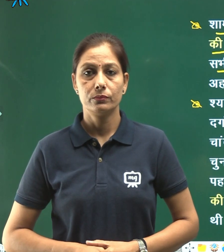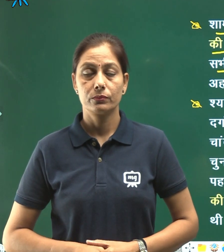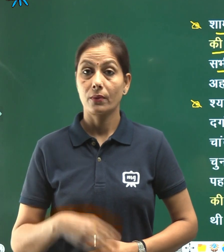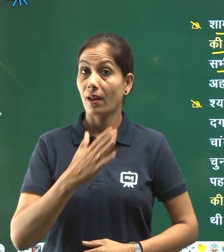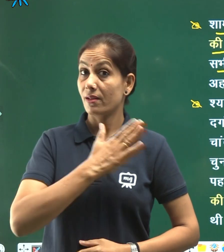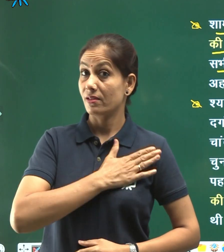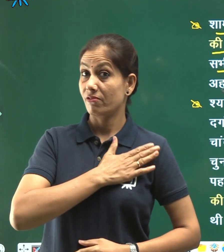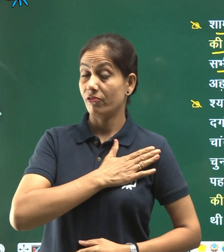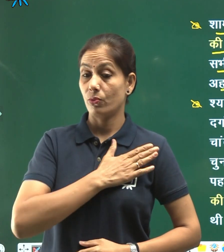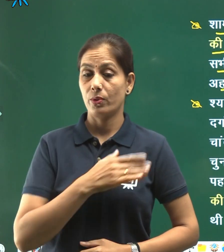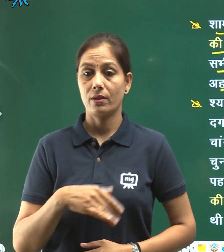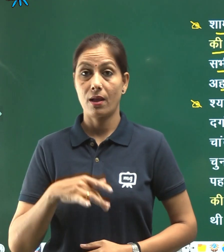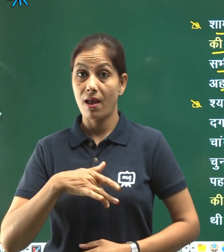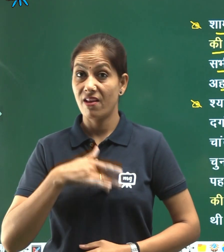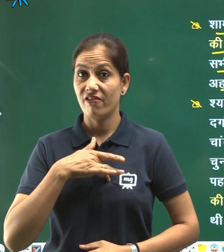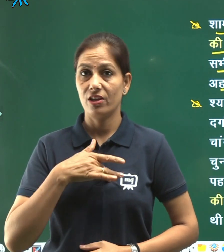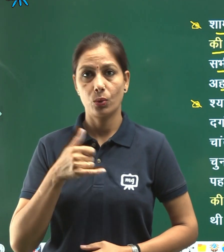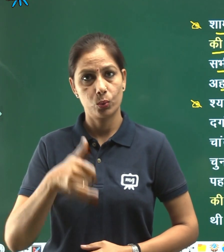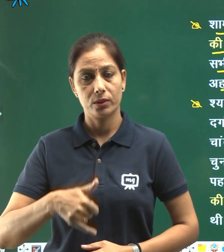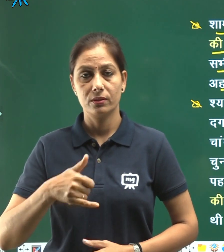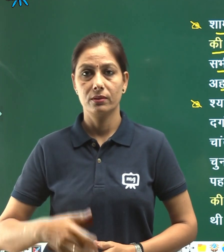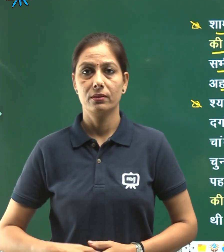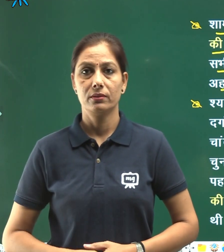जीवित होने का एहसास होता था।